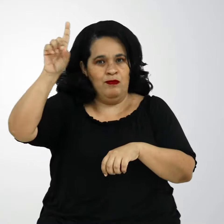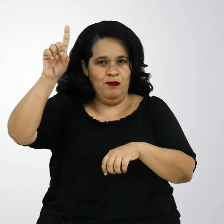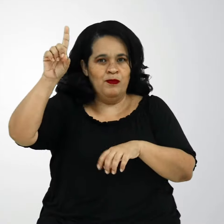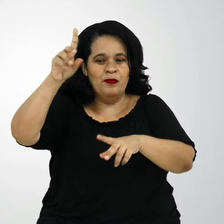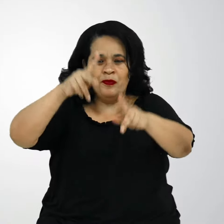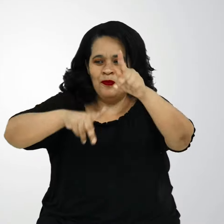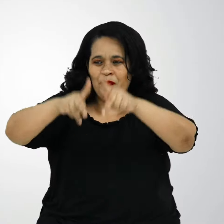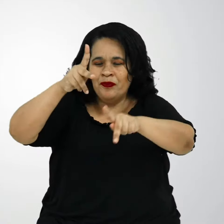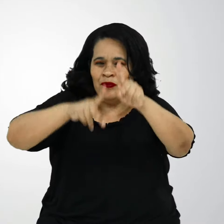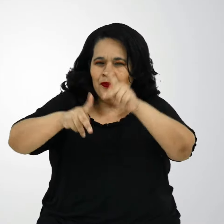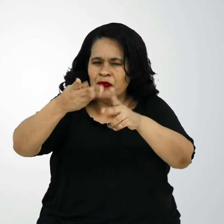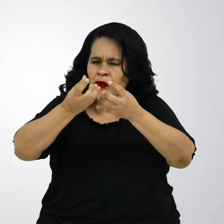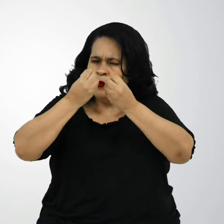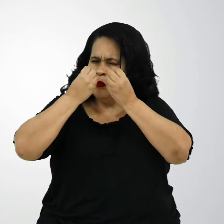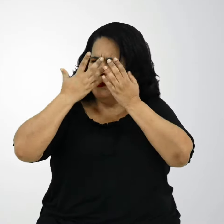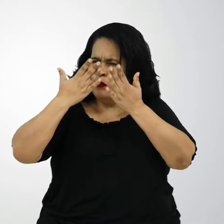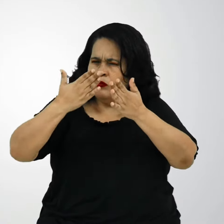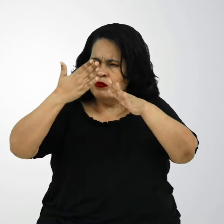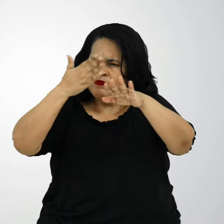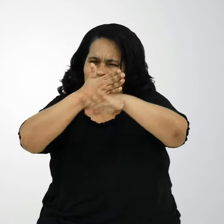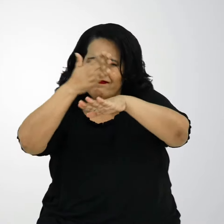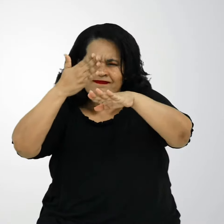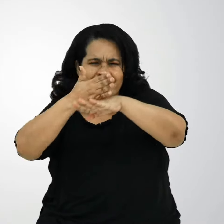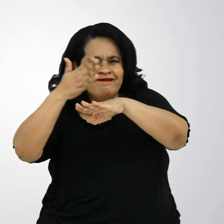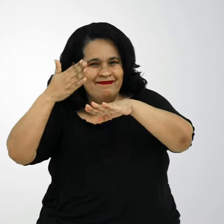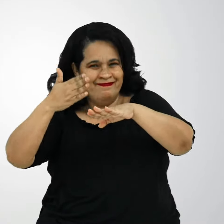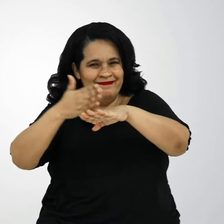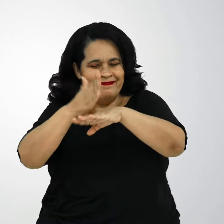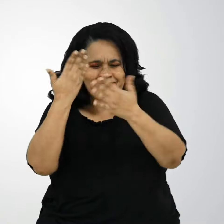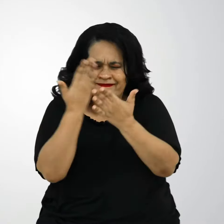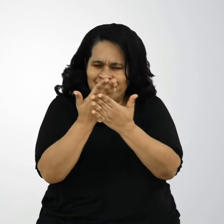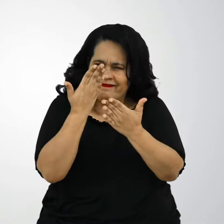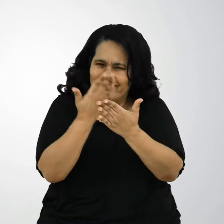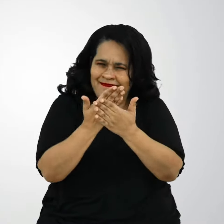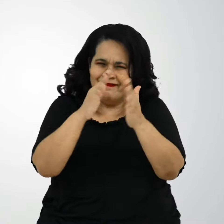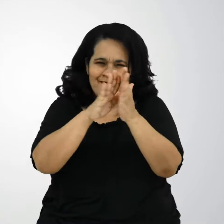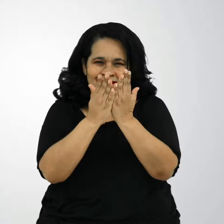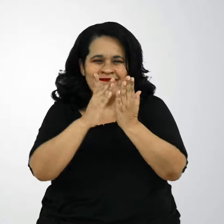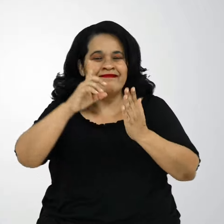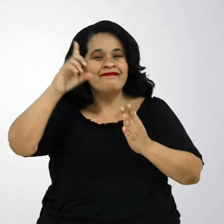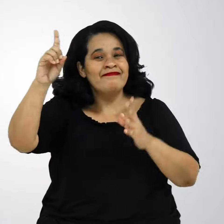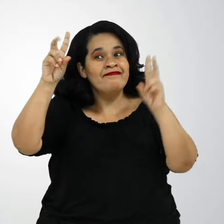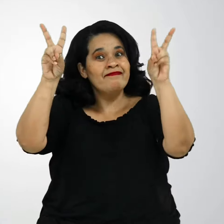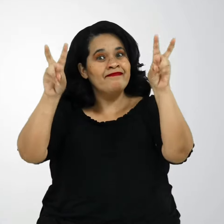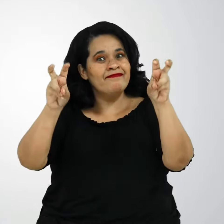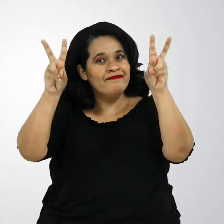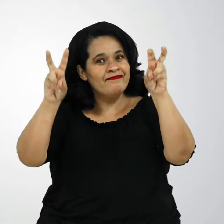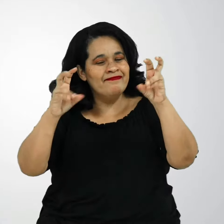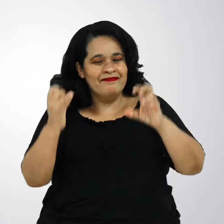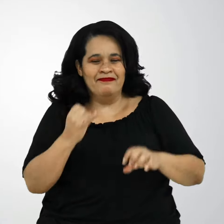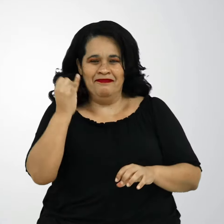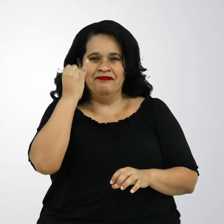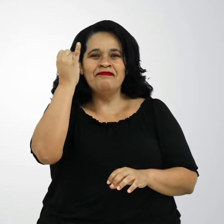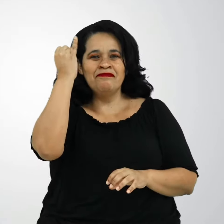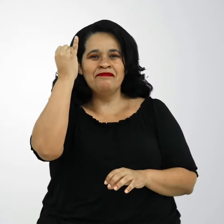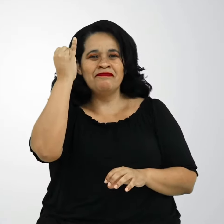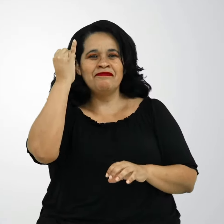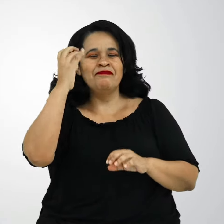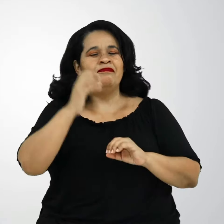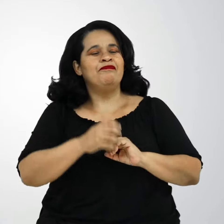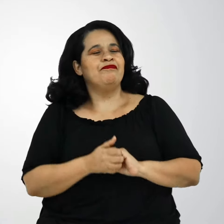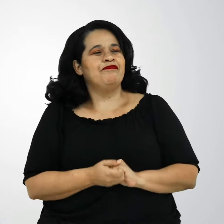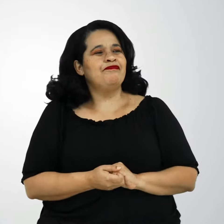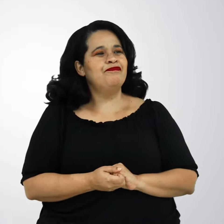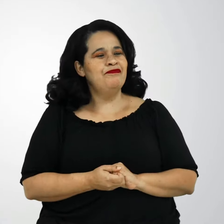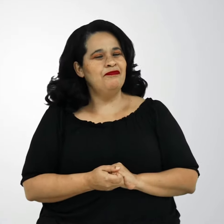bom poder participar do estudo da palavra e, sobretudo, num tema tão importante quanto esse. É isso, né?